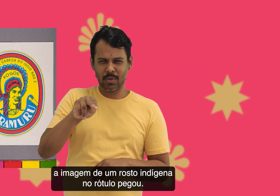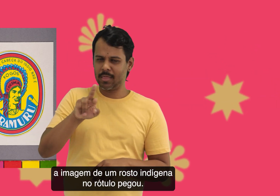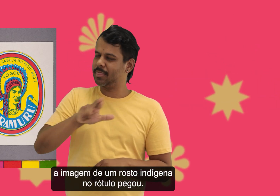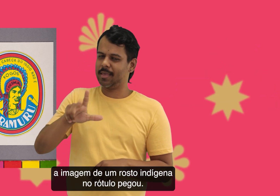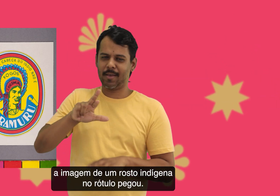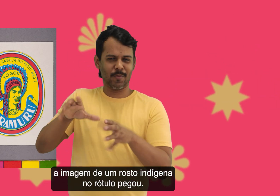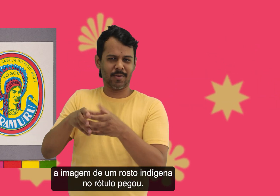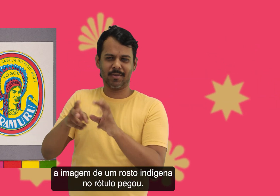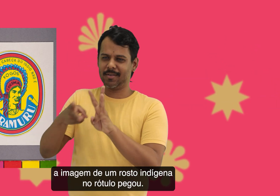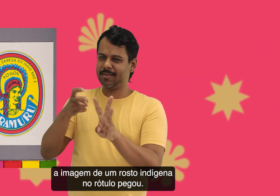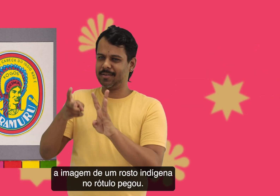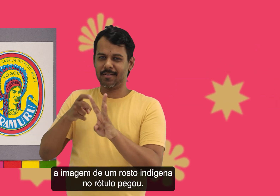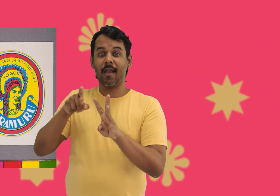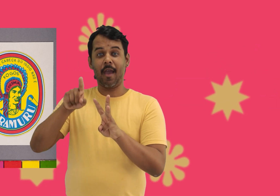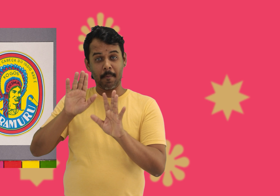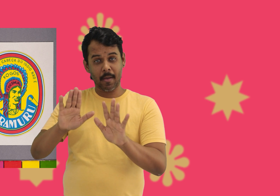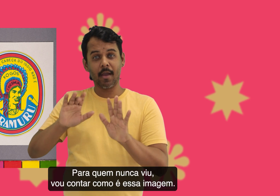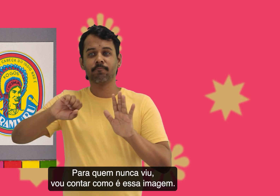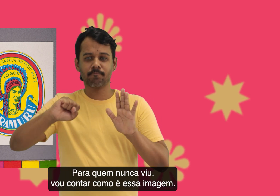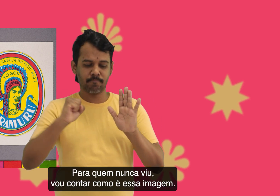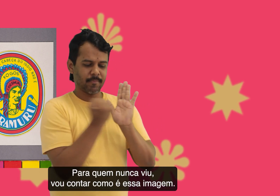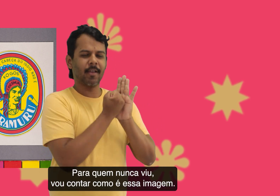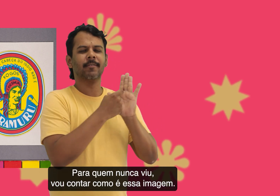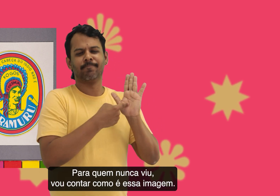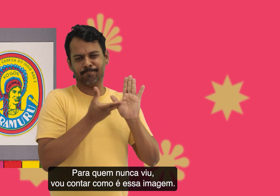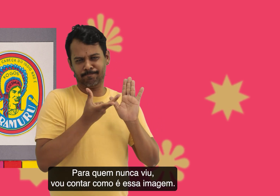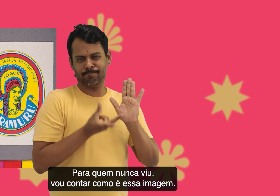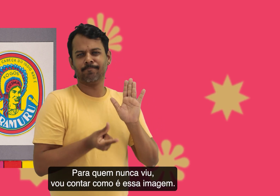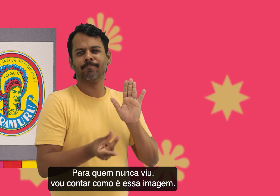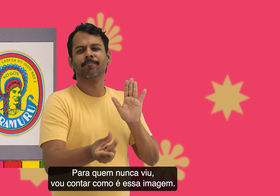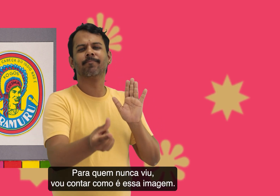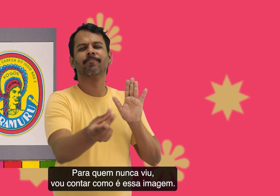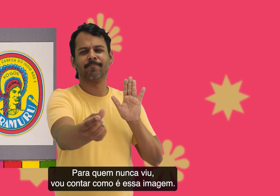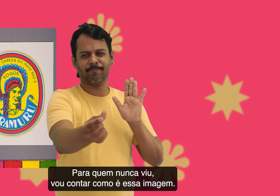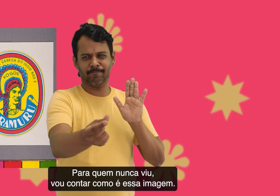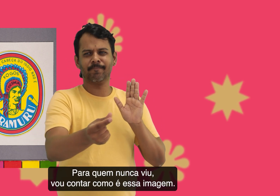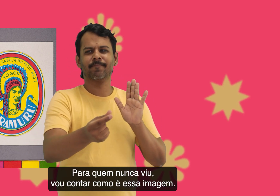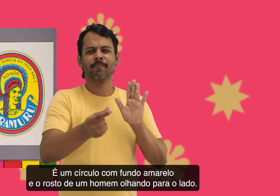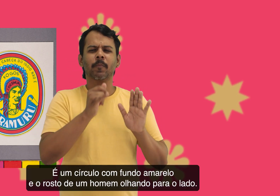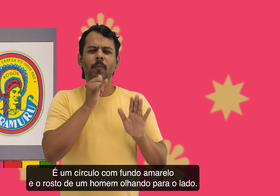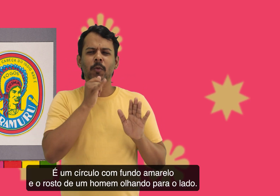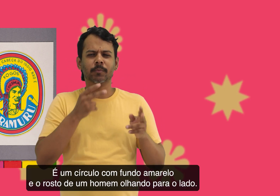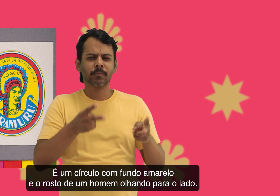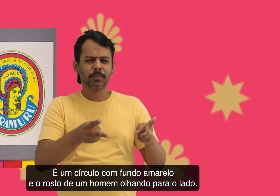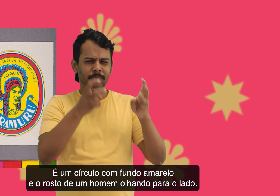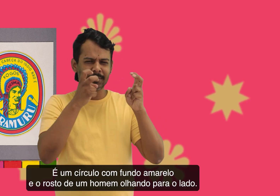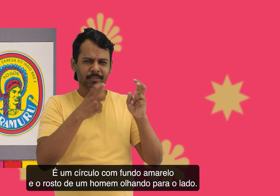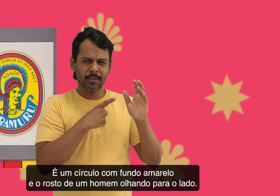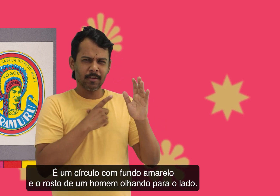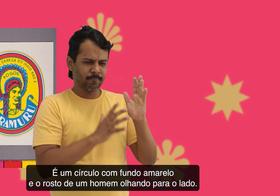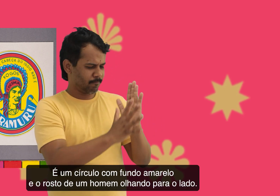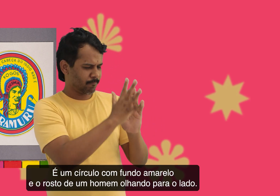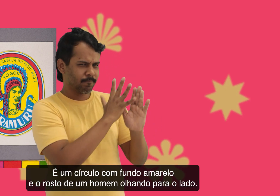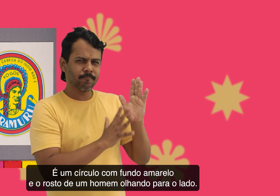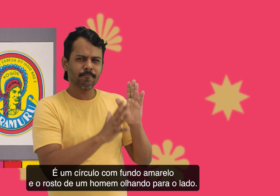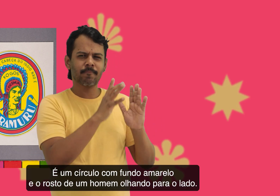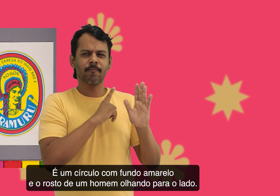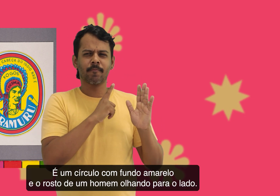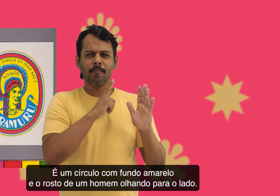rosto indígena no rótulo pegou. Para quem nunca viu, vou contar como é essa imagem. É um círculo com fundo amarelo e o rosto